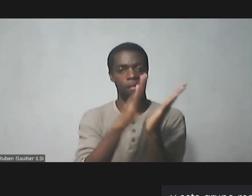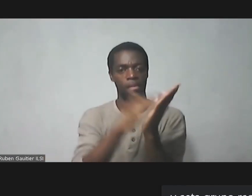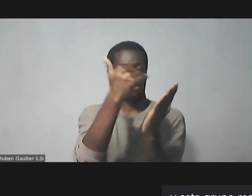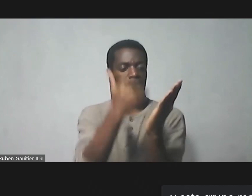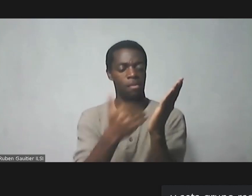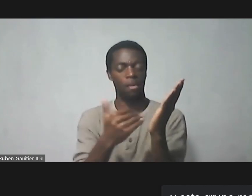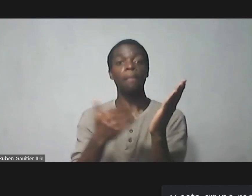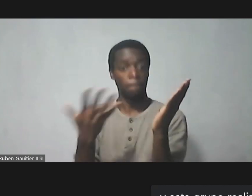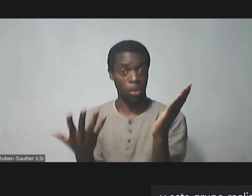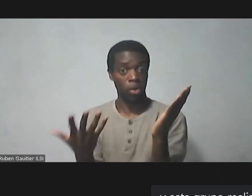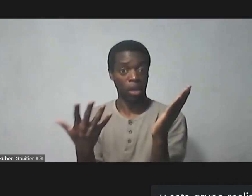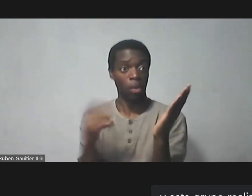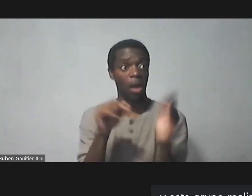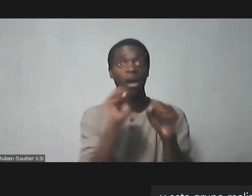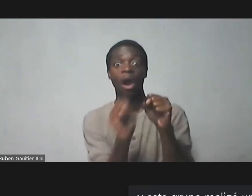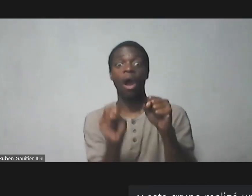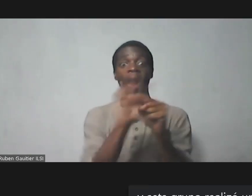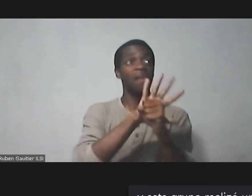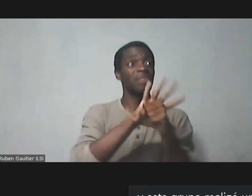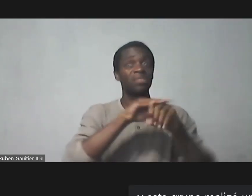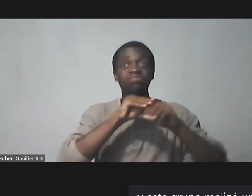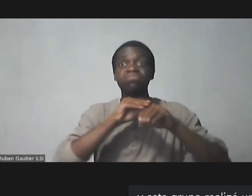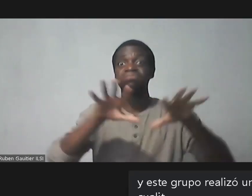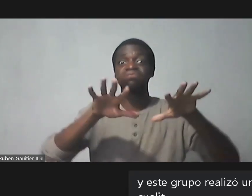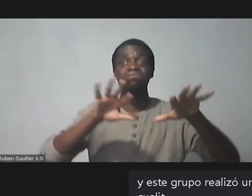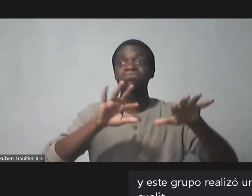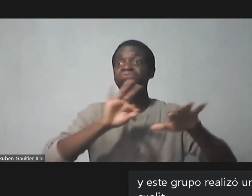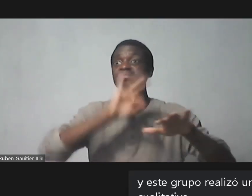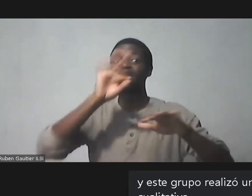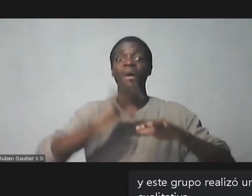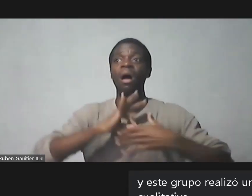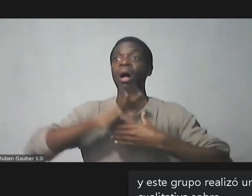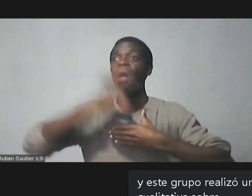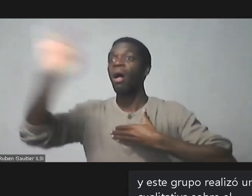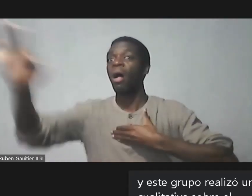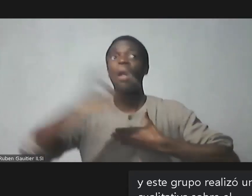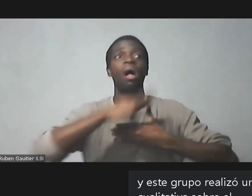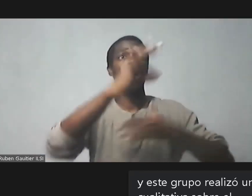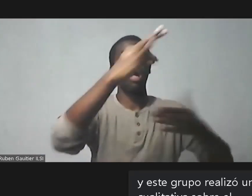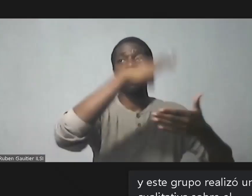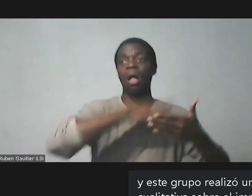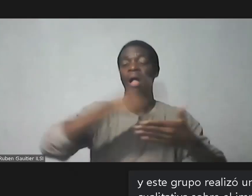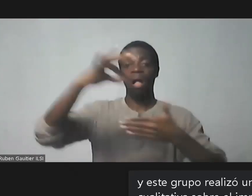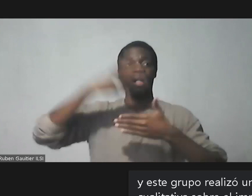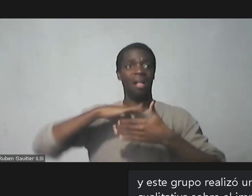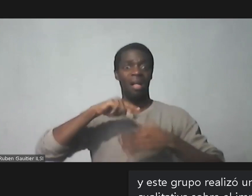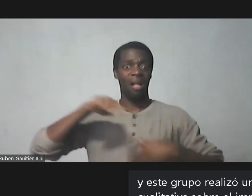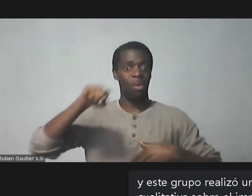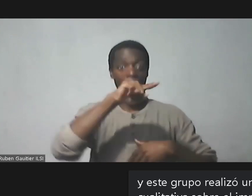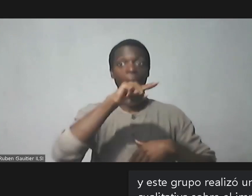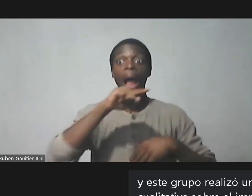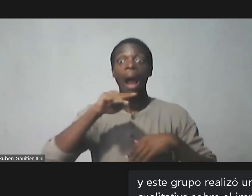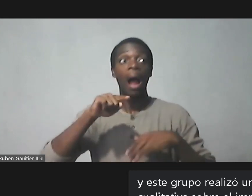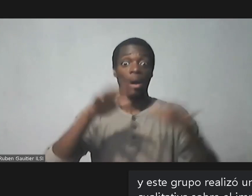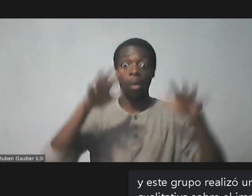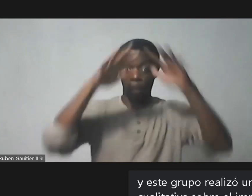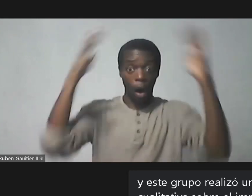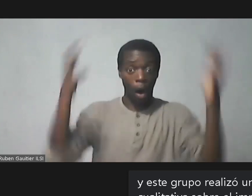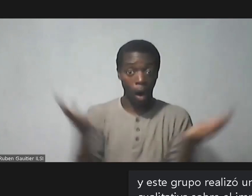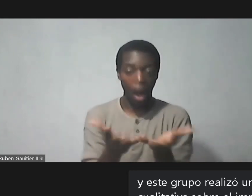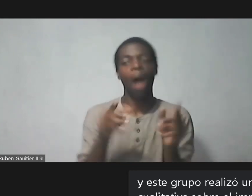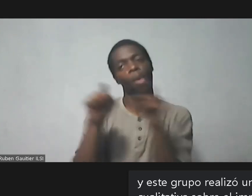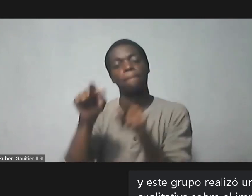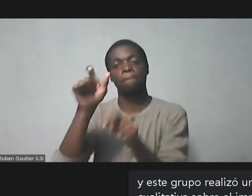la pandemia COVID ha tenido en las personas con discapacidad en todo el mundo. 28 personas